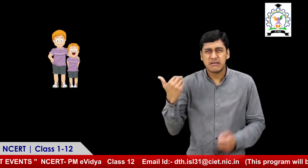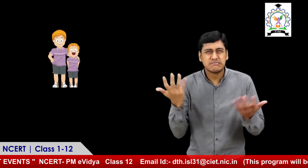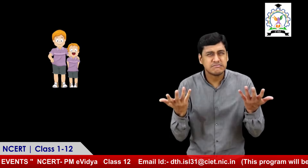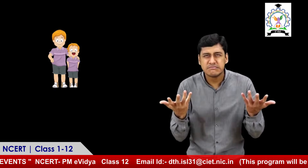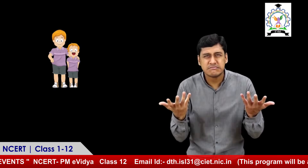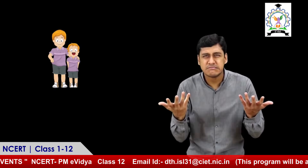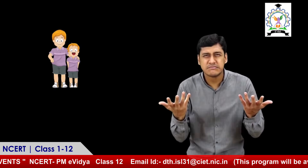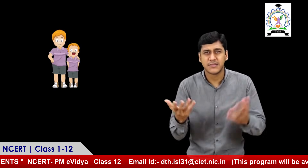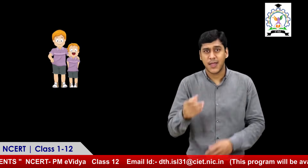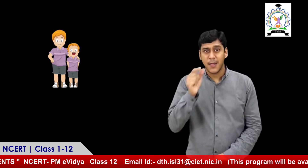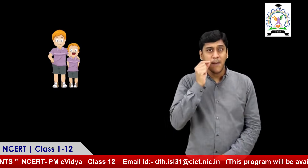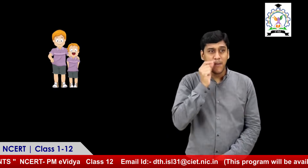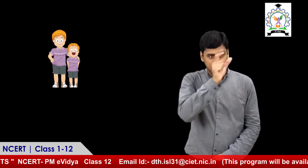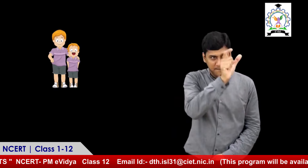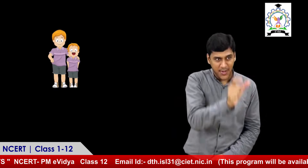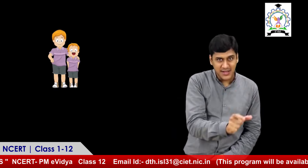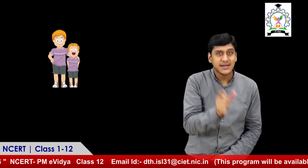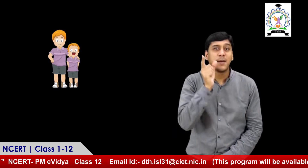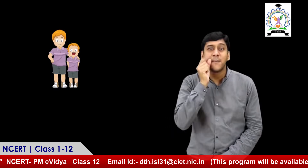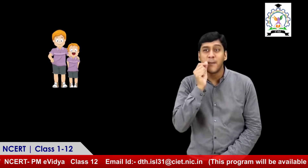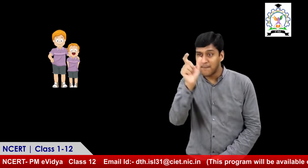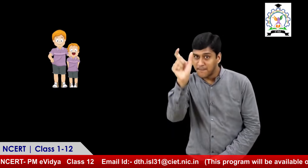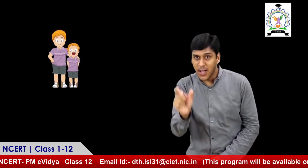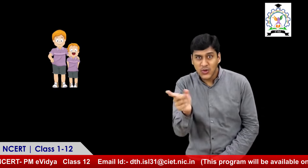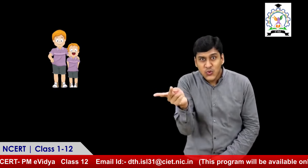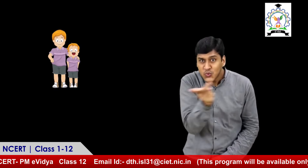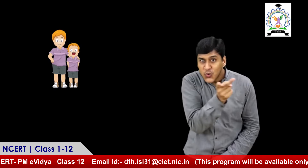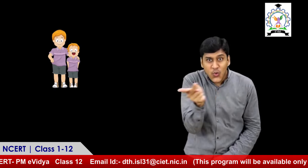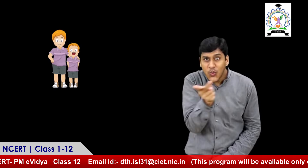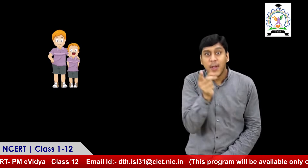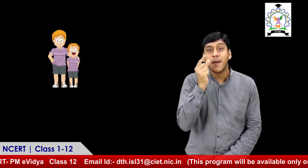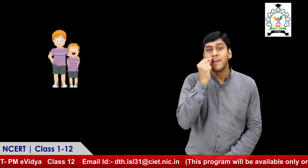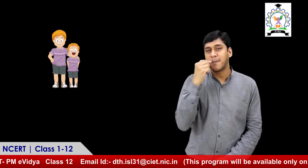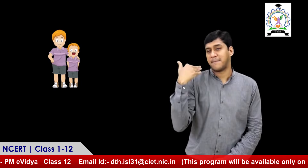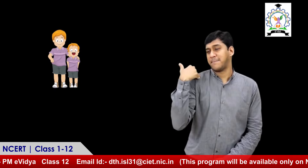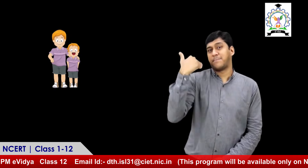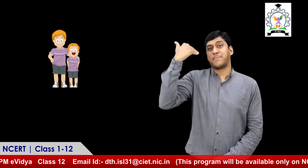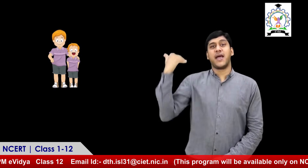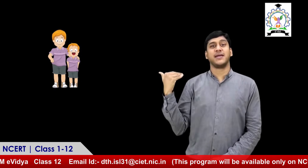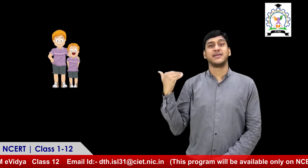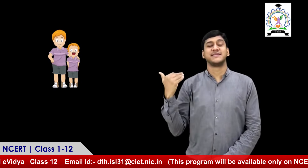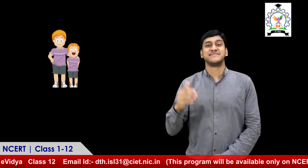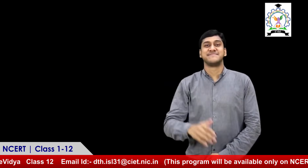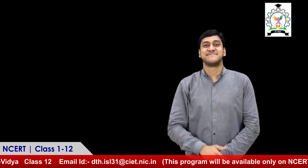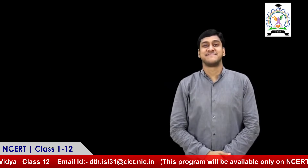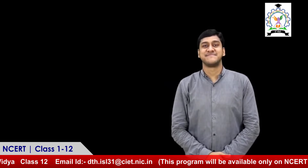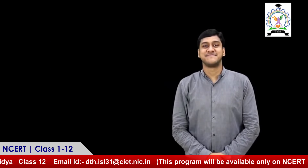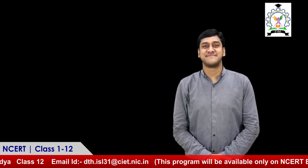भाई। दो लड़के खड़े हैं, दोनों भाई हैं, तो संकेत इस प्रकार होगा।